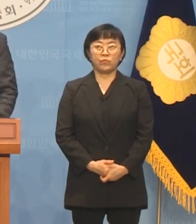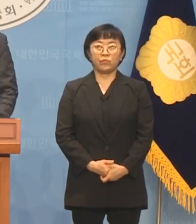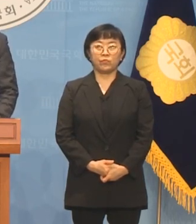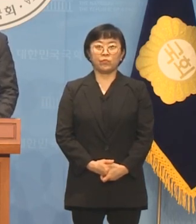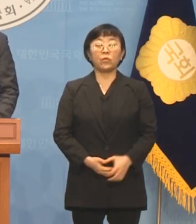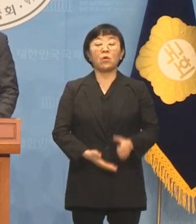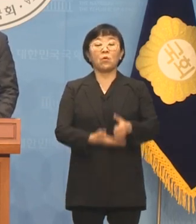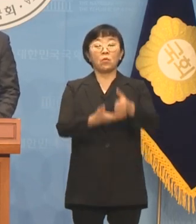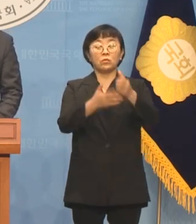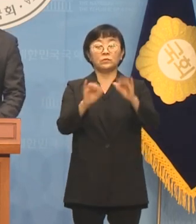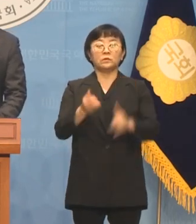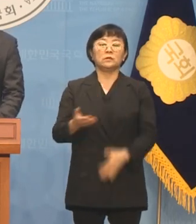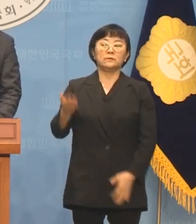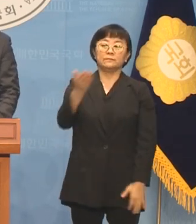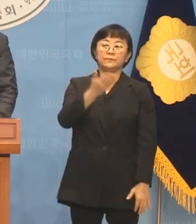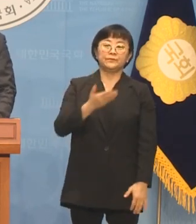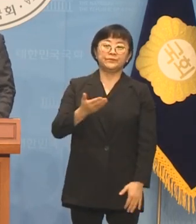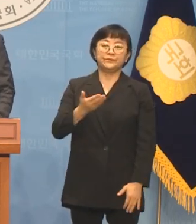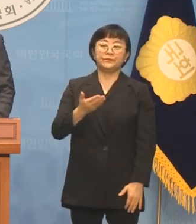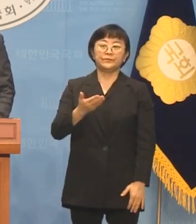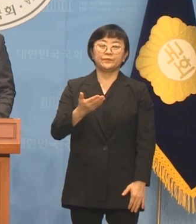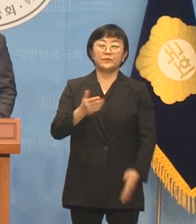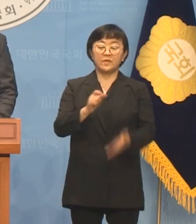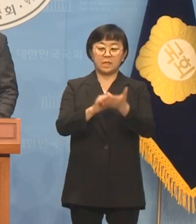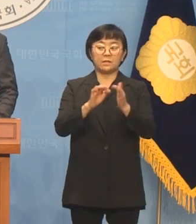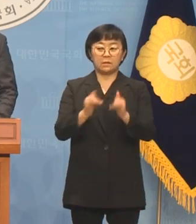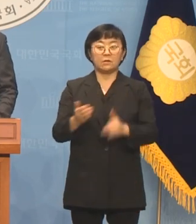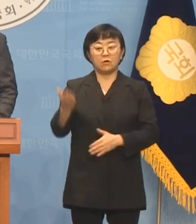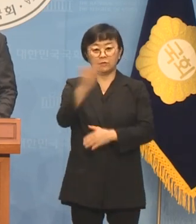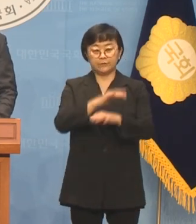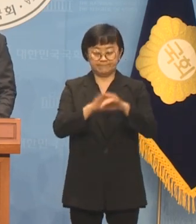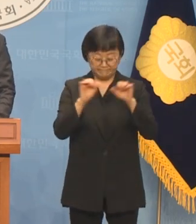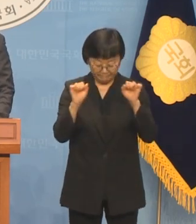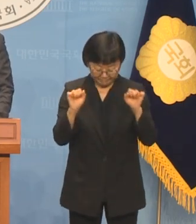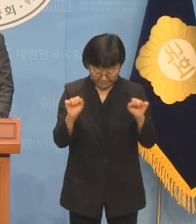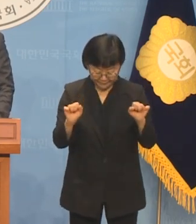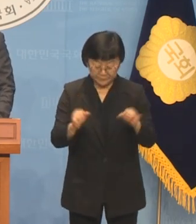네, 존경하는 국민 여러분, 언론 종사자 여러분, 안녕하십니까?